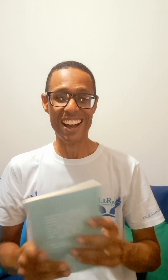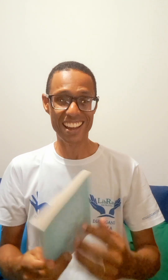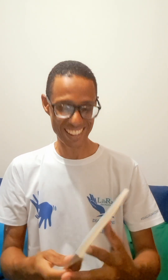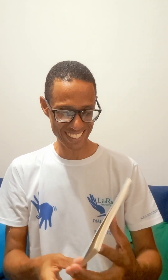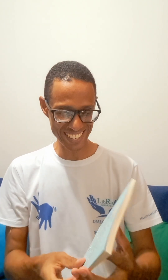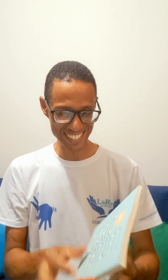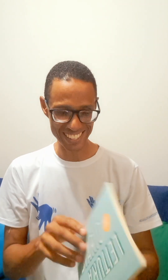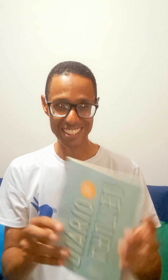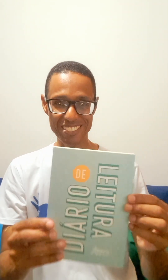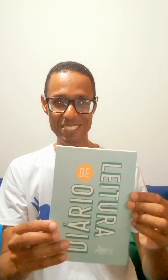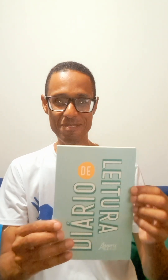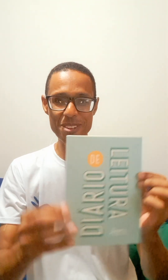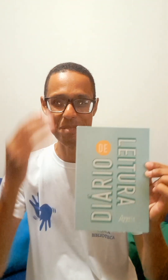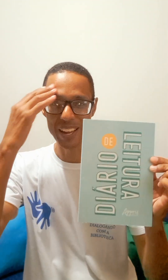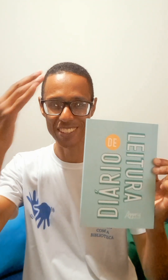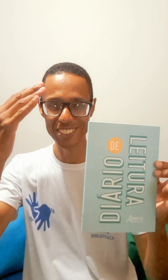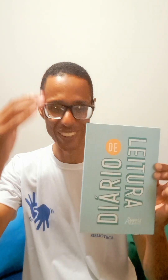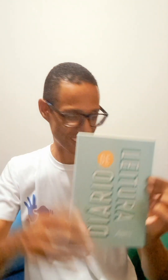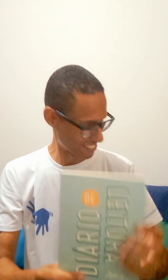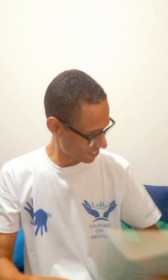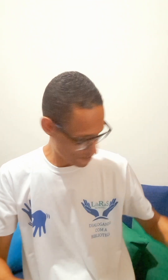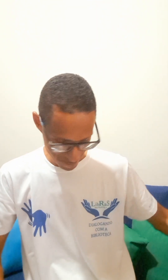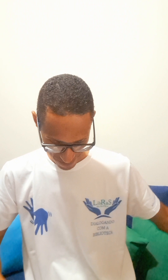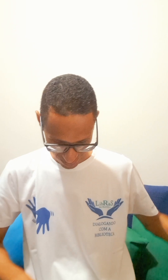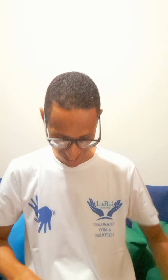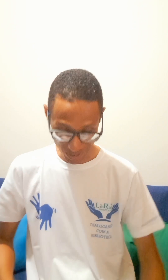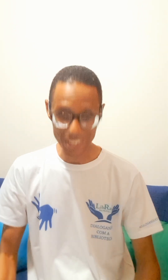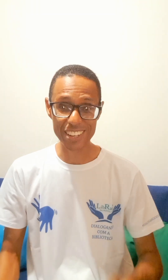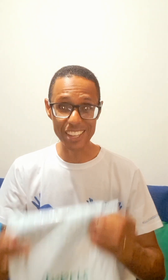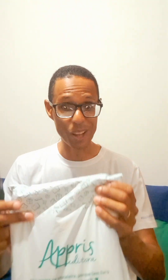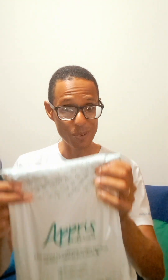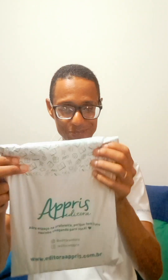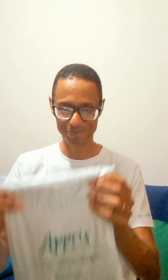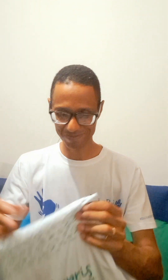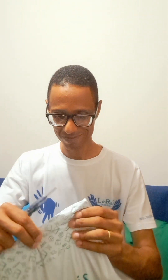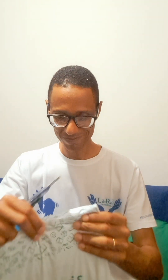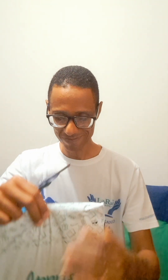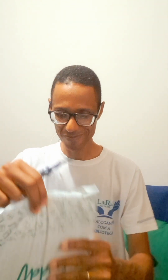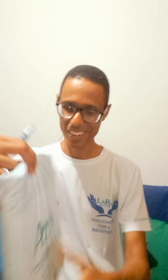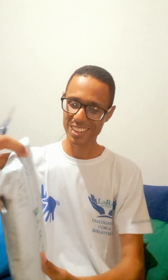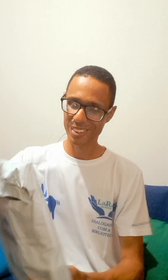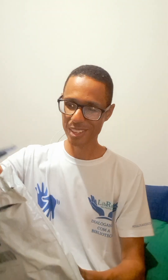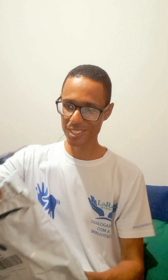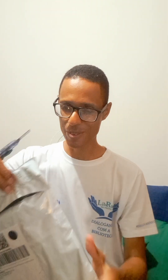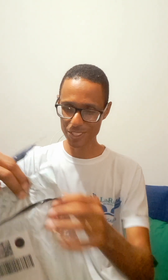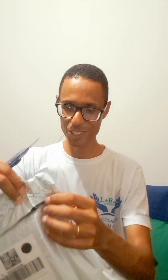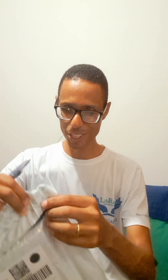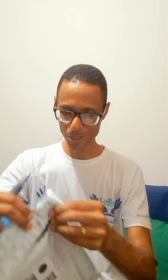Ai, que delícia! Muito obrigado, editora. Vamos ver aqui então o que são esses